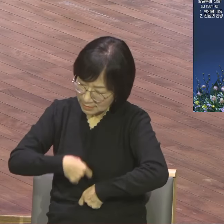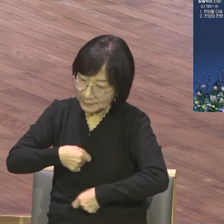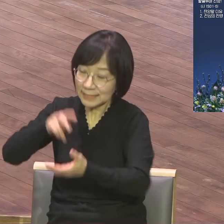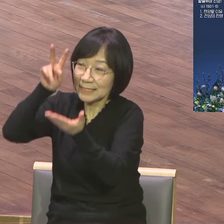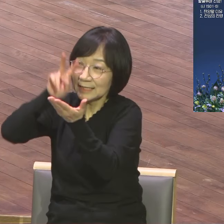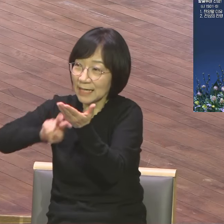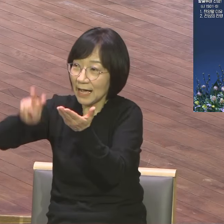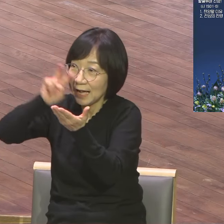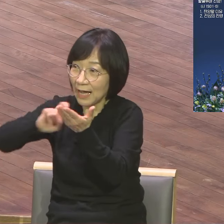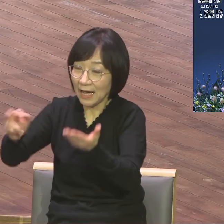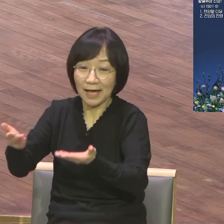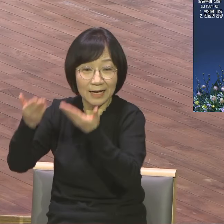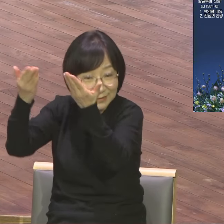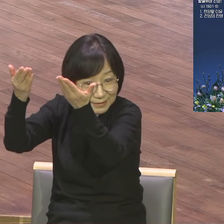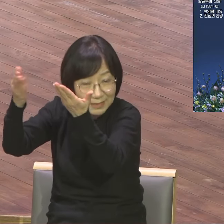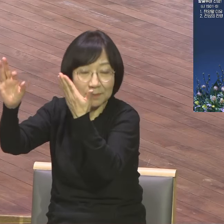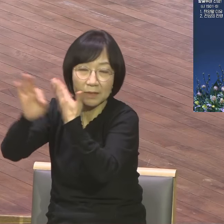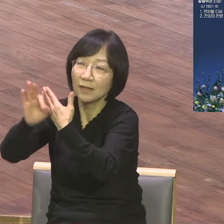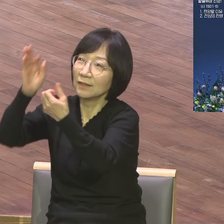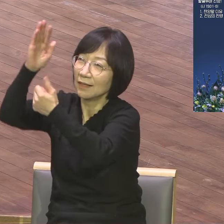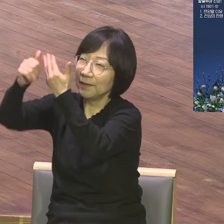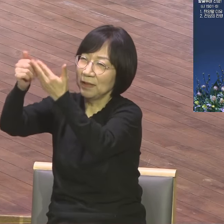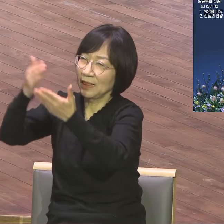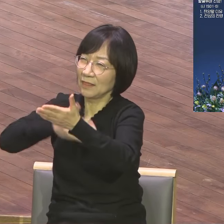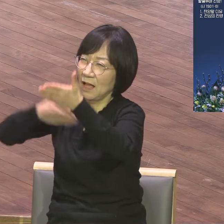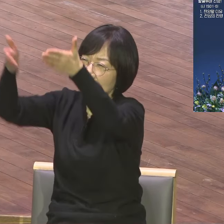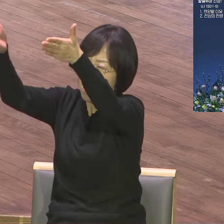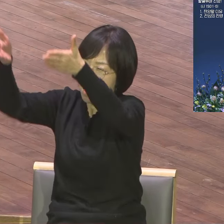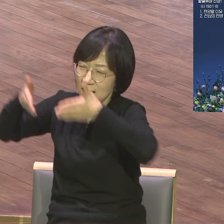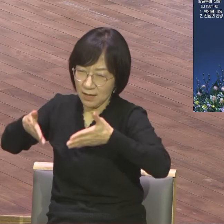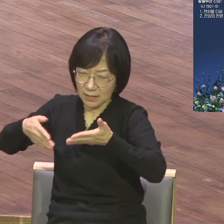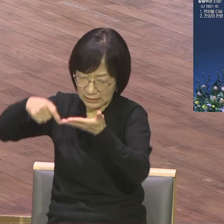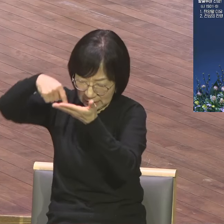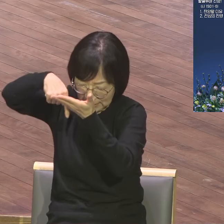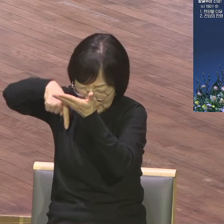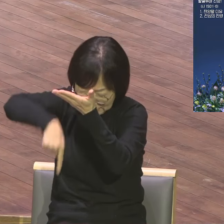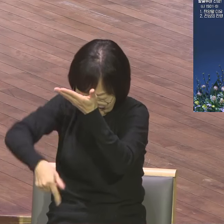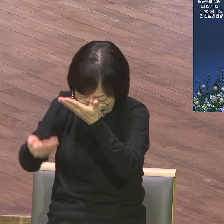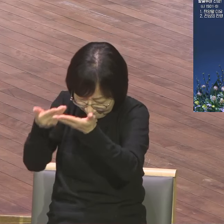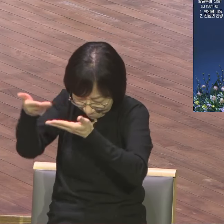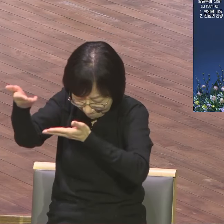하나님과 나 사이에 깊은 교제가 이루어진다.